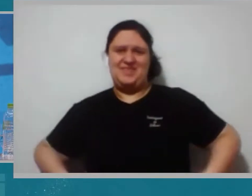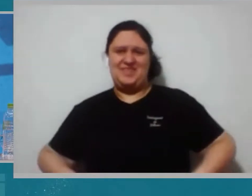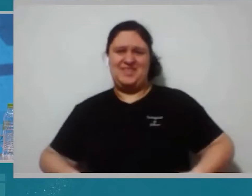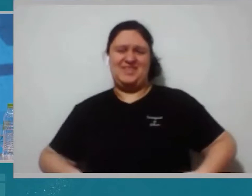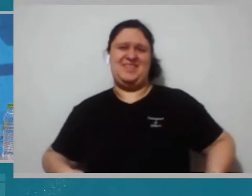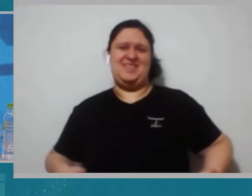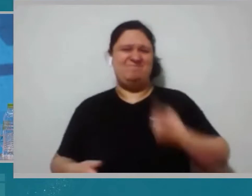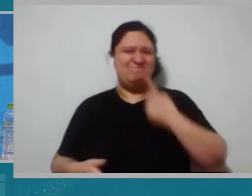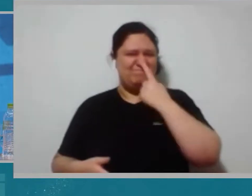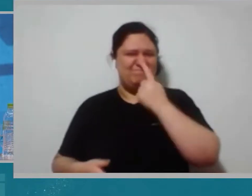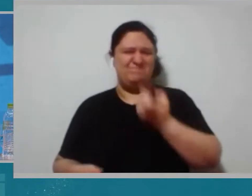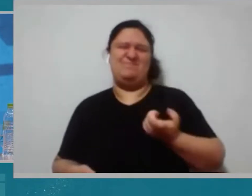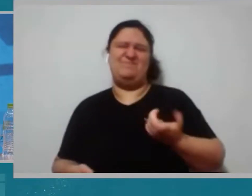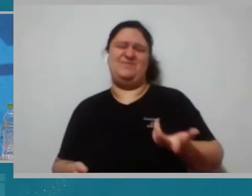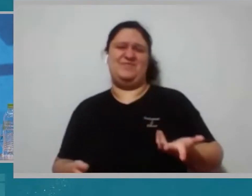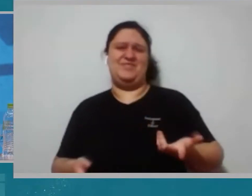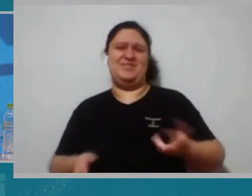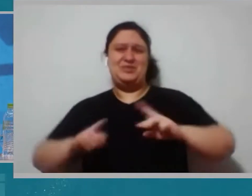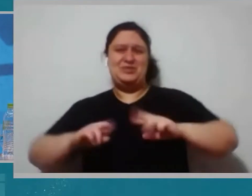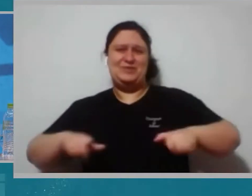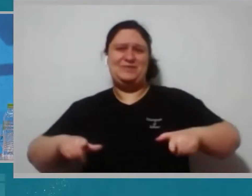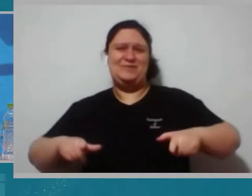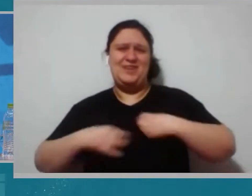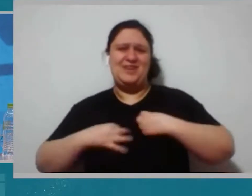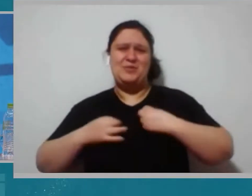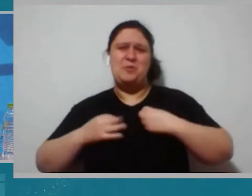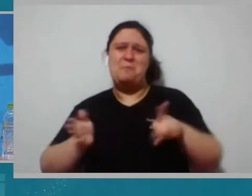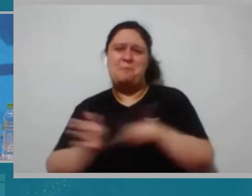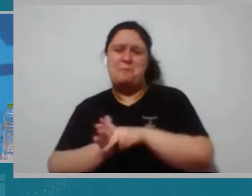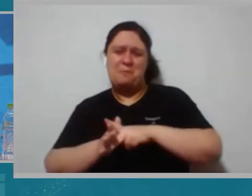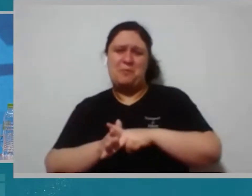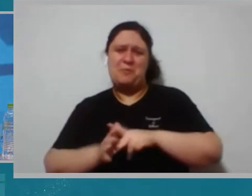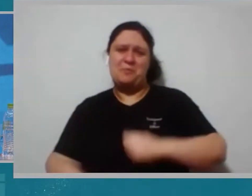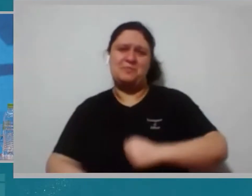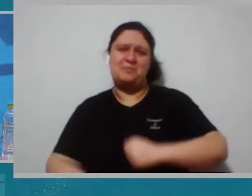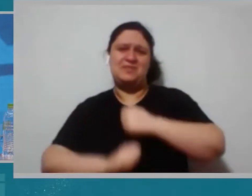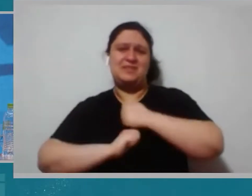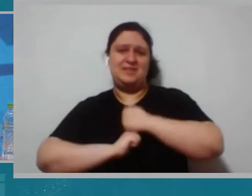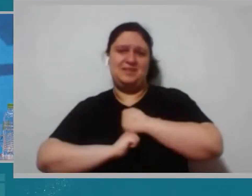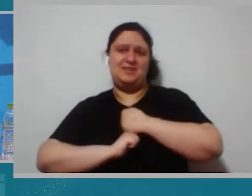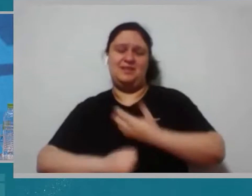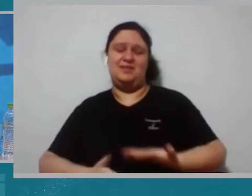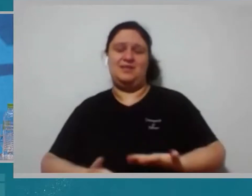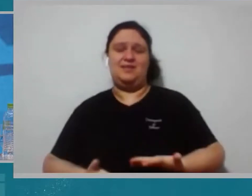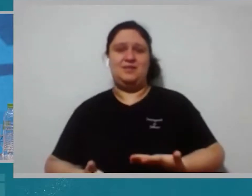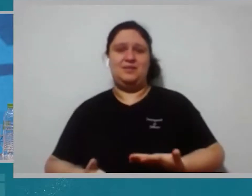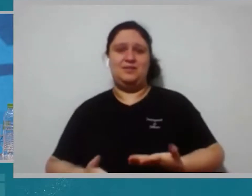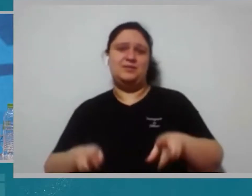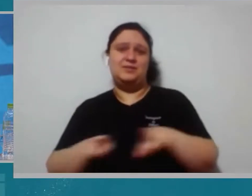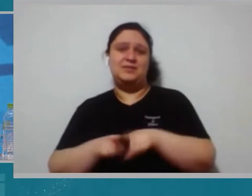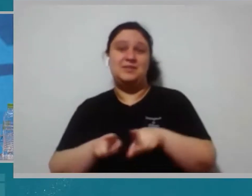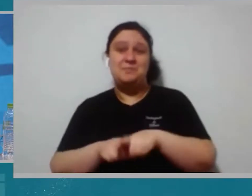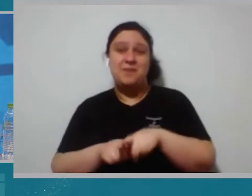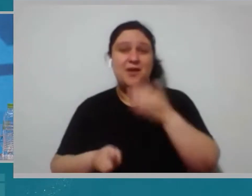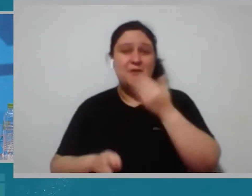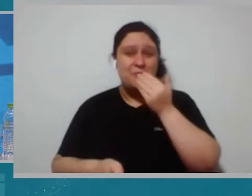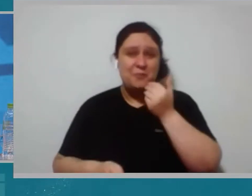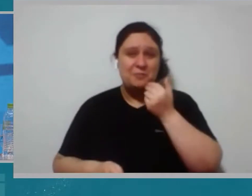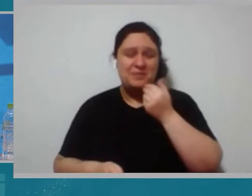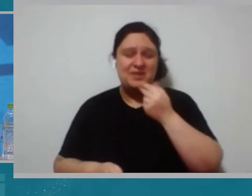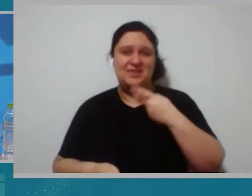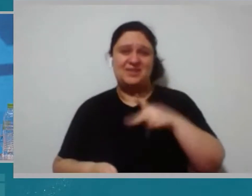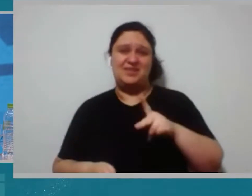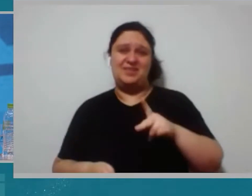totalmente diferente de uma vestimenta de um sacerdote. E também a sua alimentação, como disse, ele tem direito